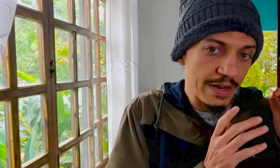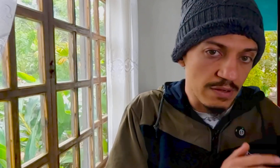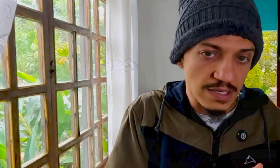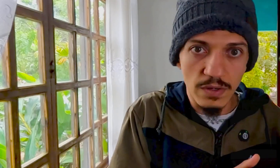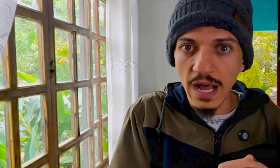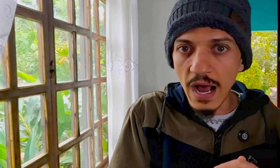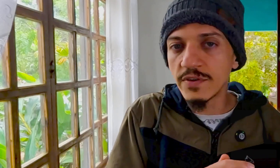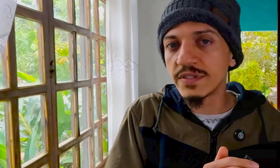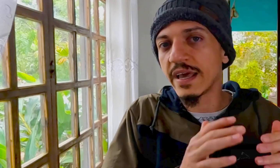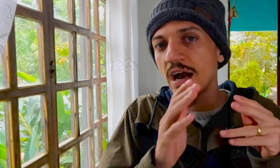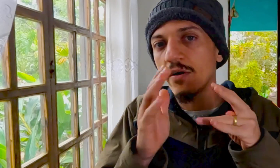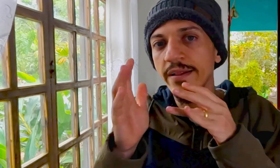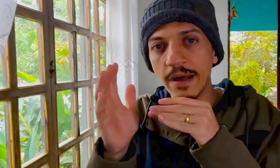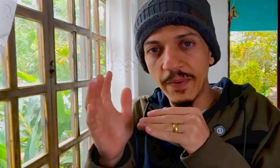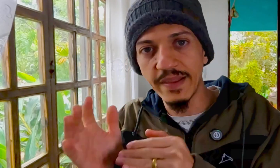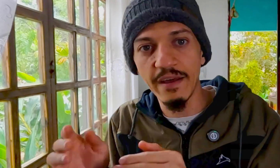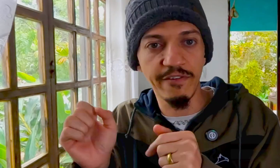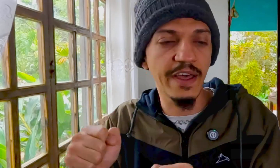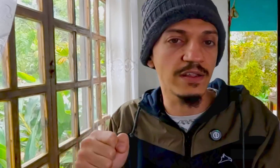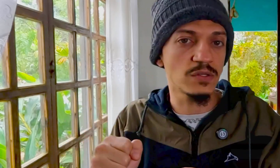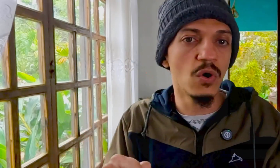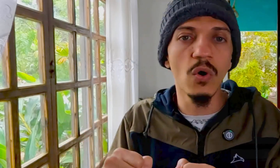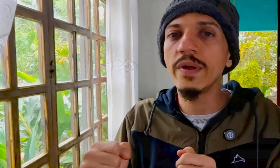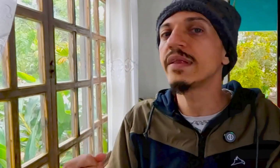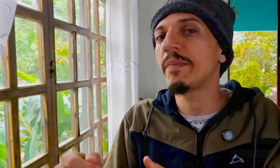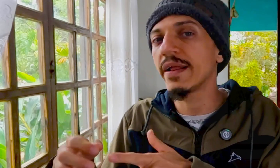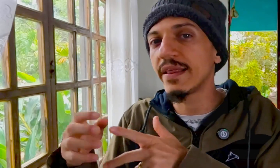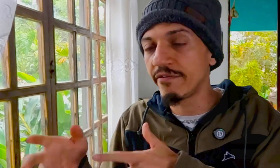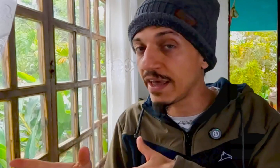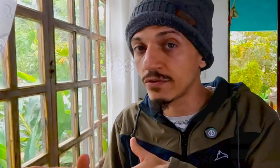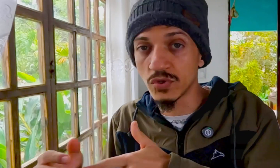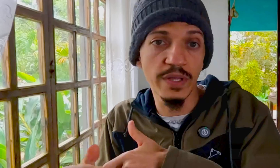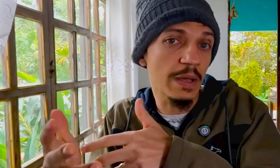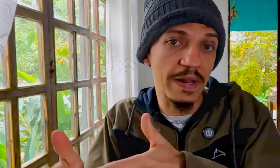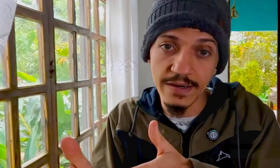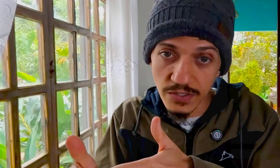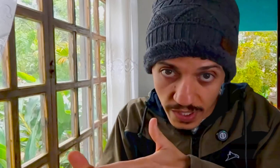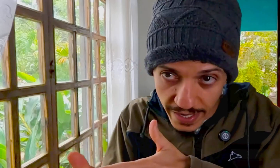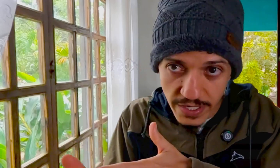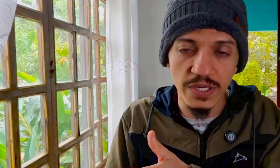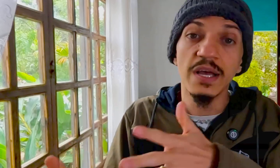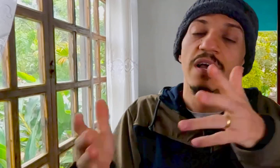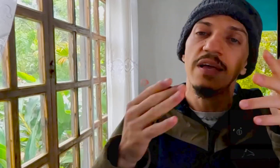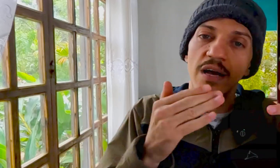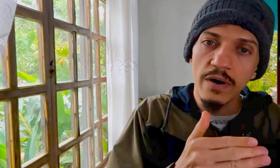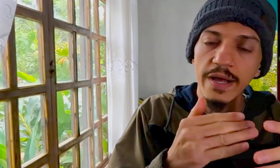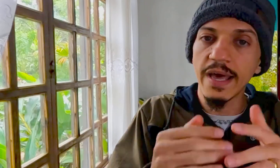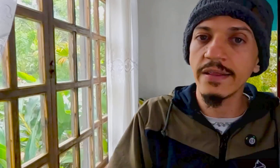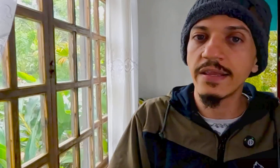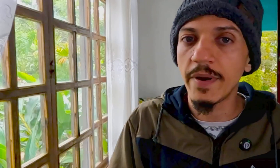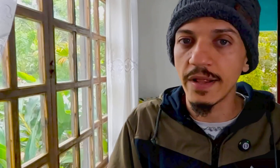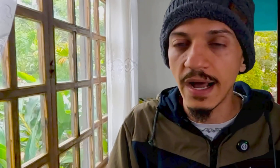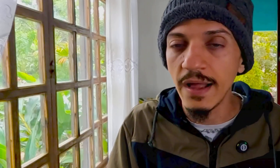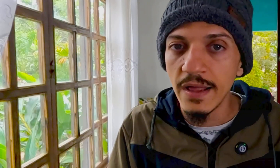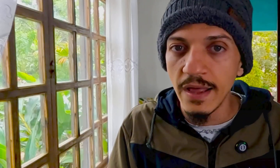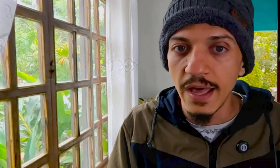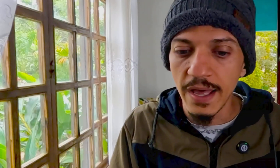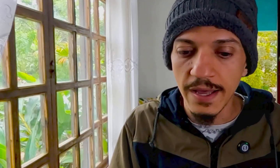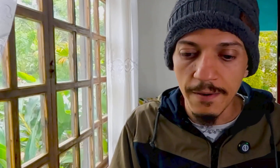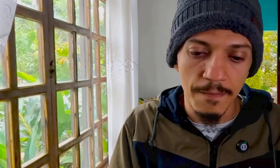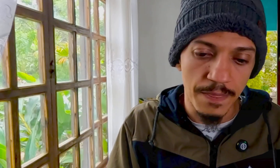interpreta na área educacional, você quer agora interpretar eventos, ou interpreta na sua igreja, e agora quer